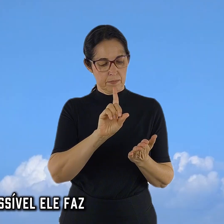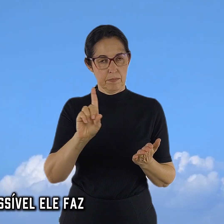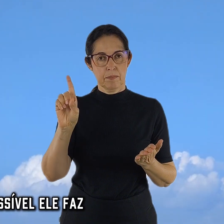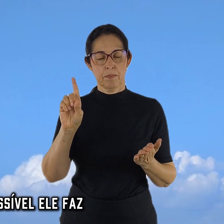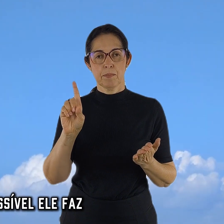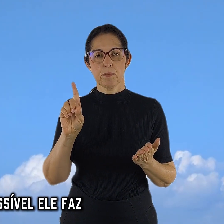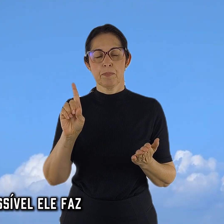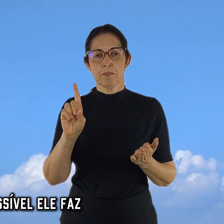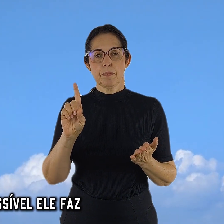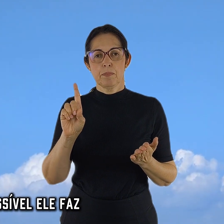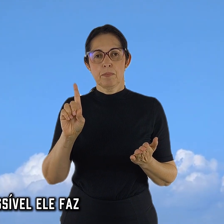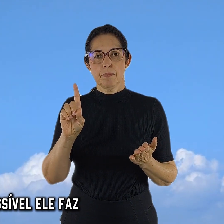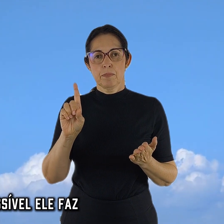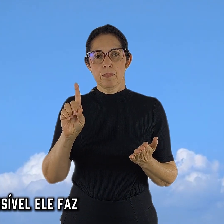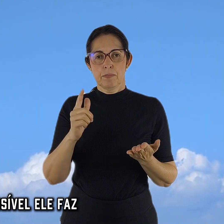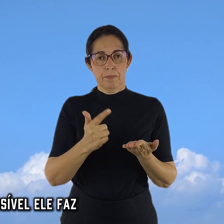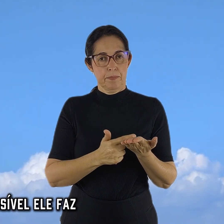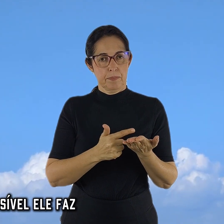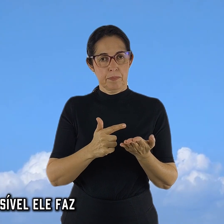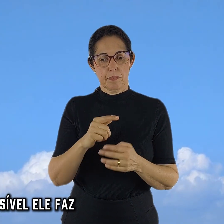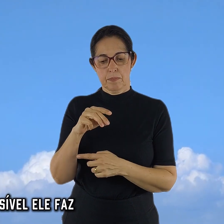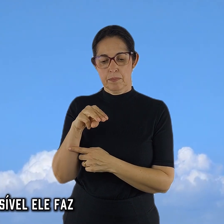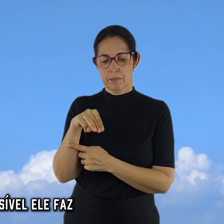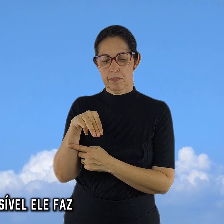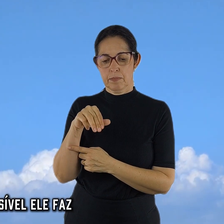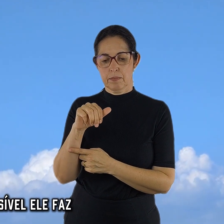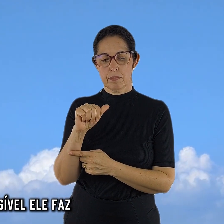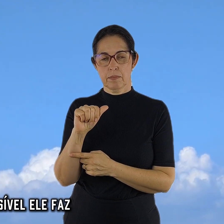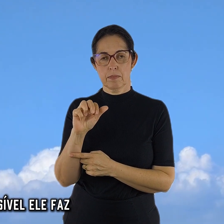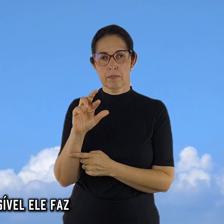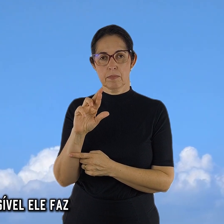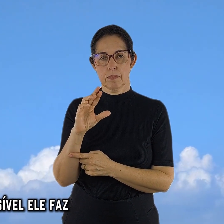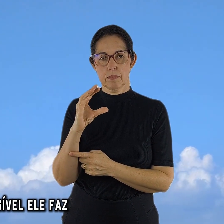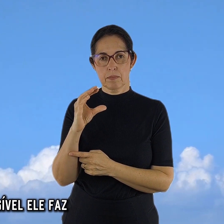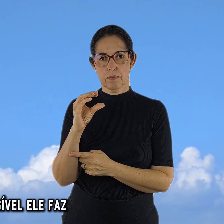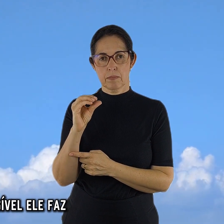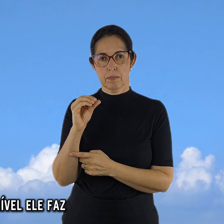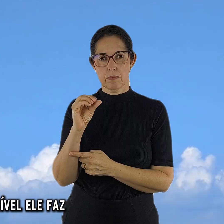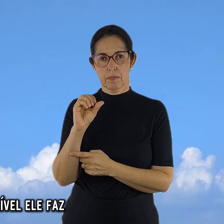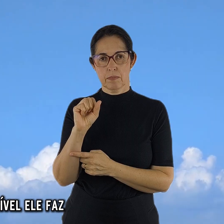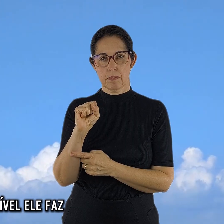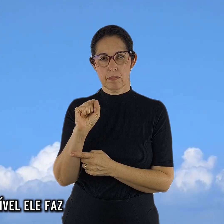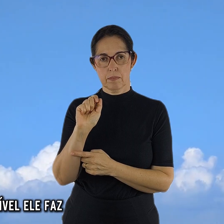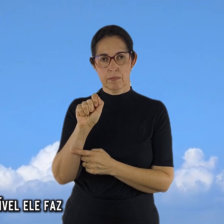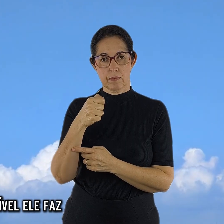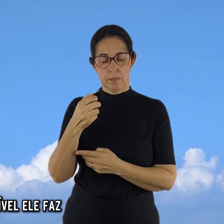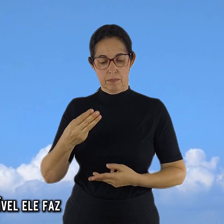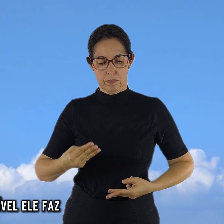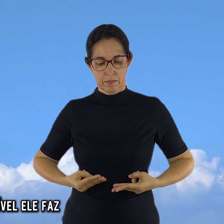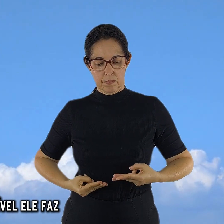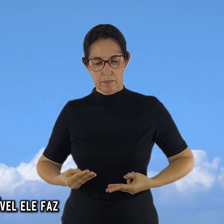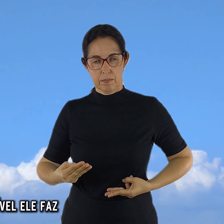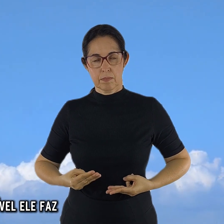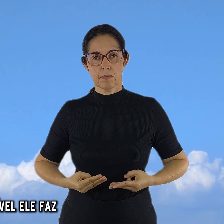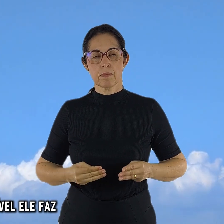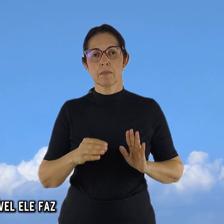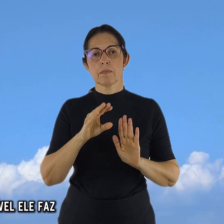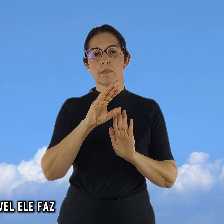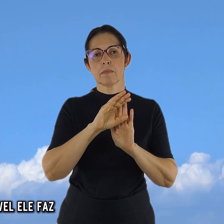Deus no Evangelho de 2 Marcos, capítulo 9, versículo